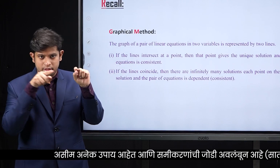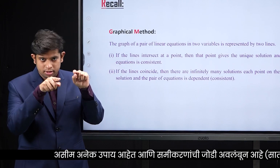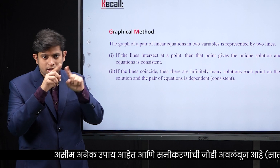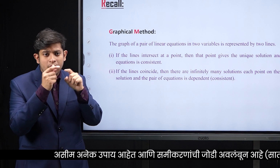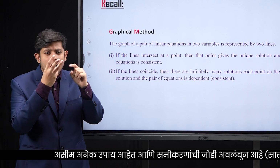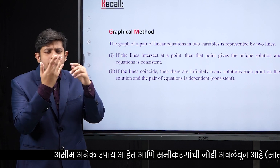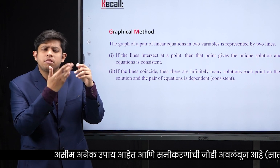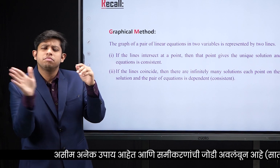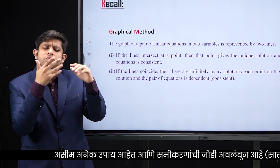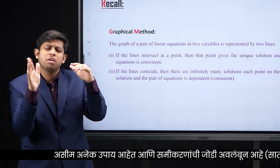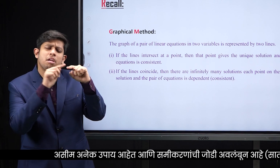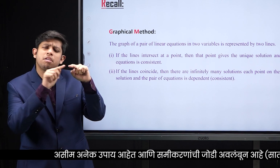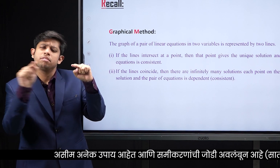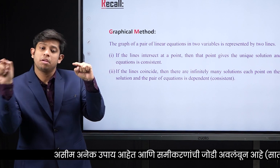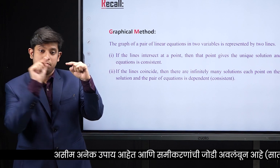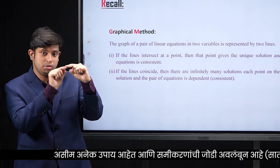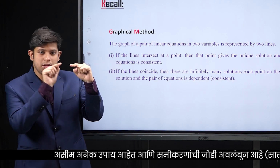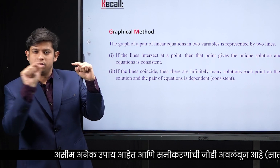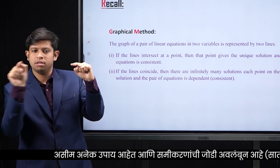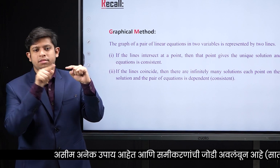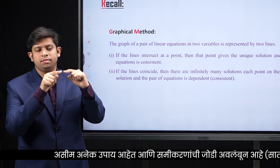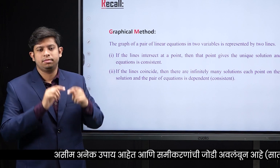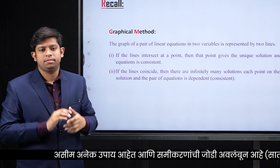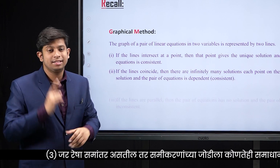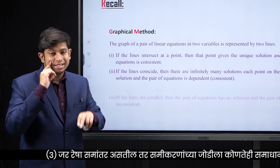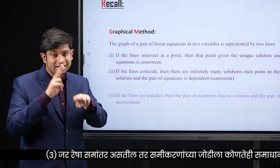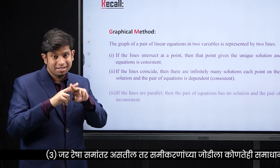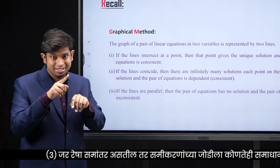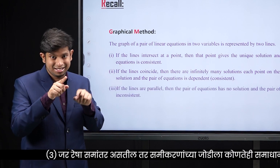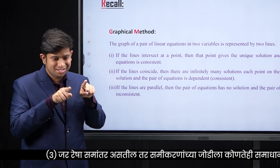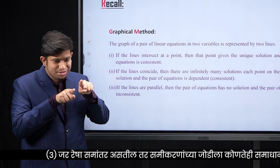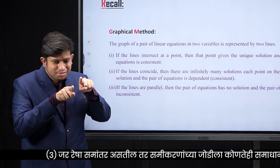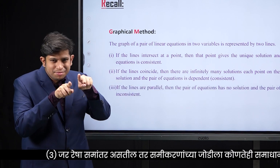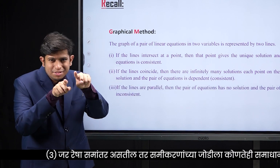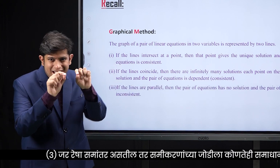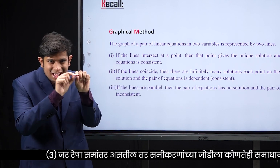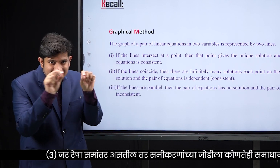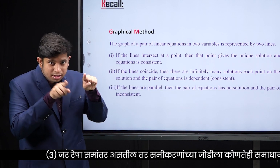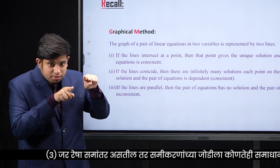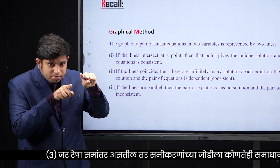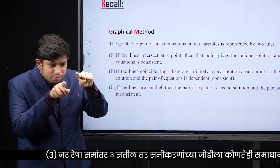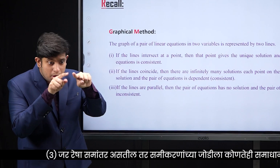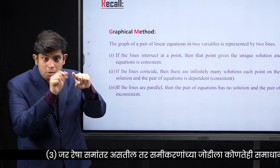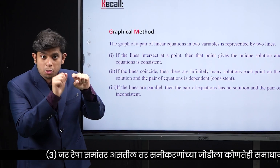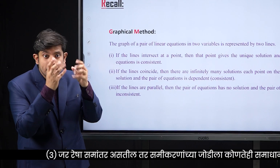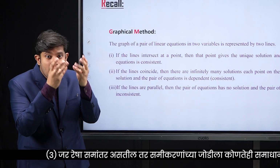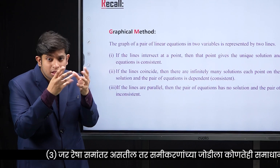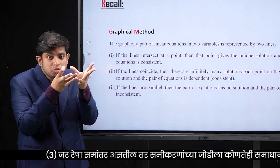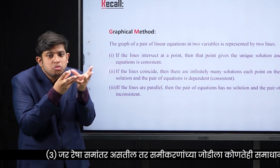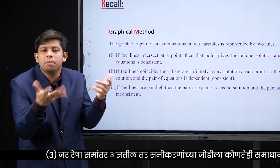आणि समीकरणांची जोडी अवलंबून आहे. सातत्य 3. जर रेषा समांतर असतील तर समीकरणांच्या जोडीला कोणतेही